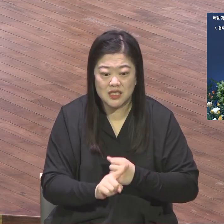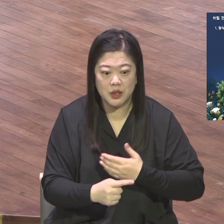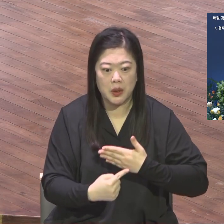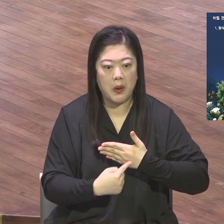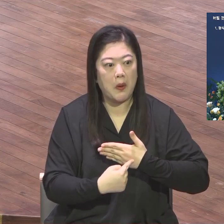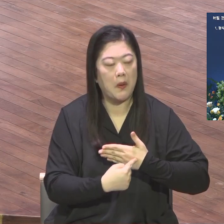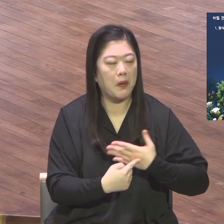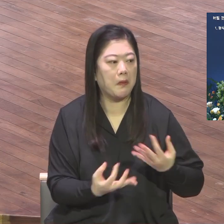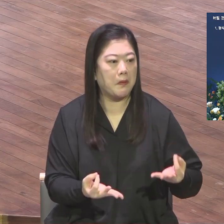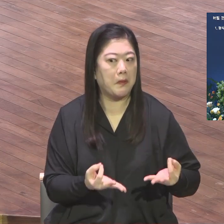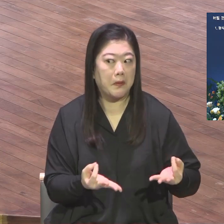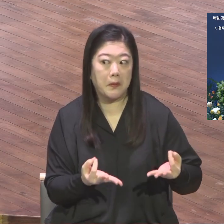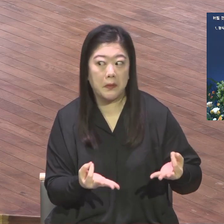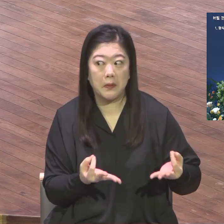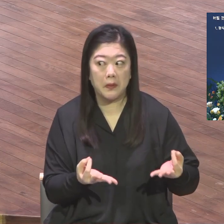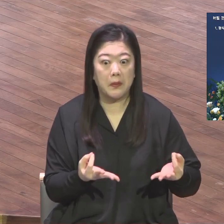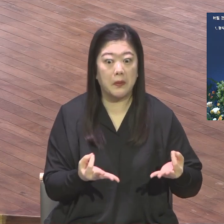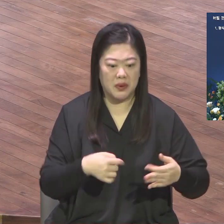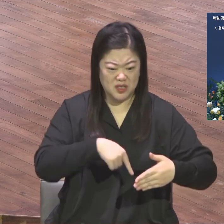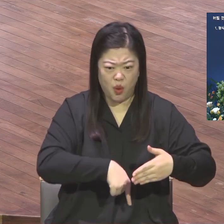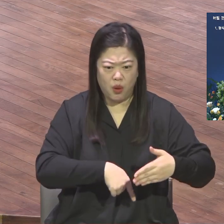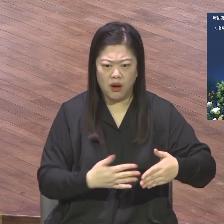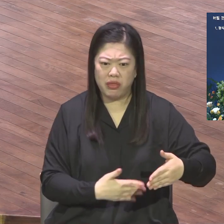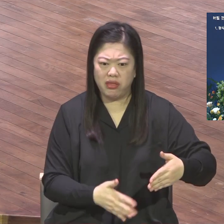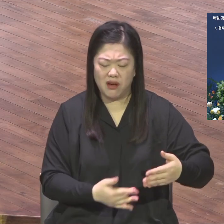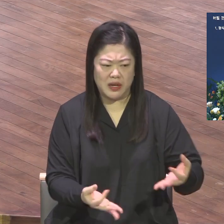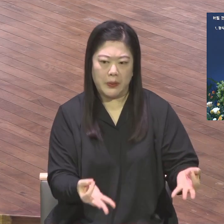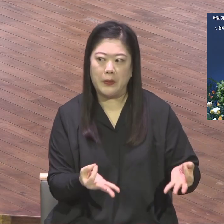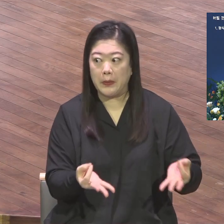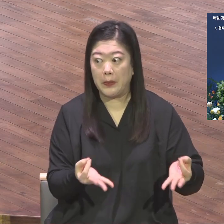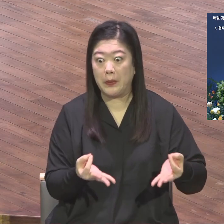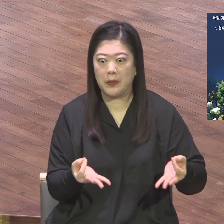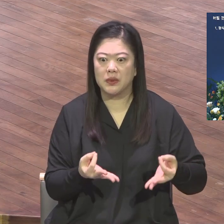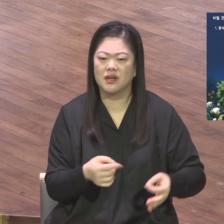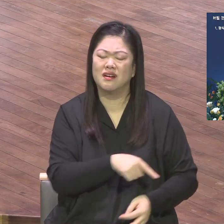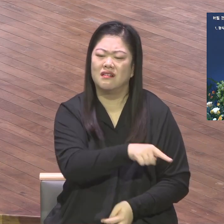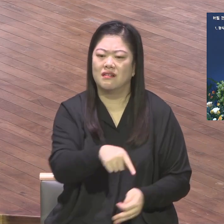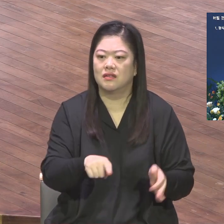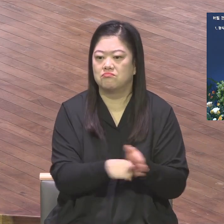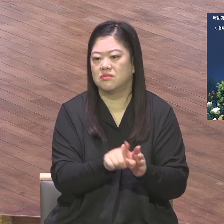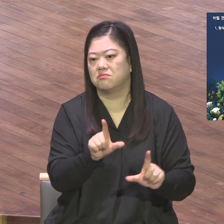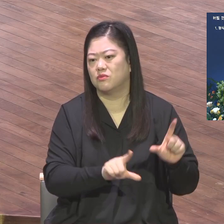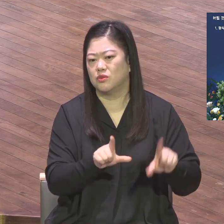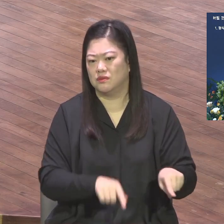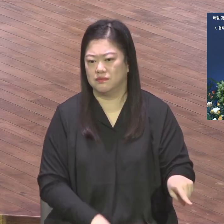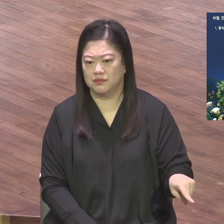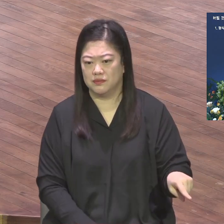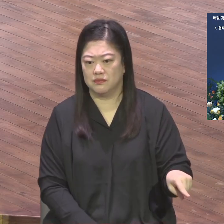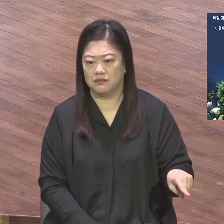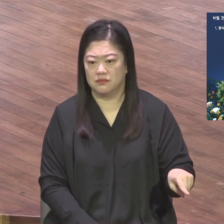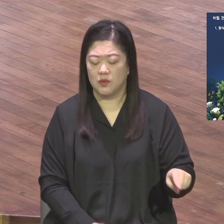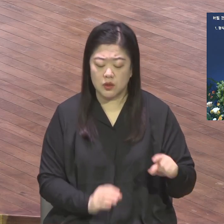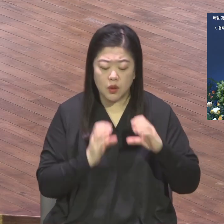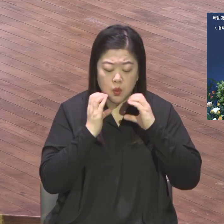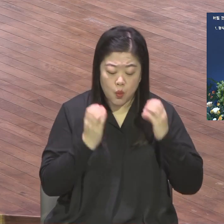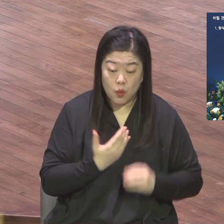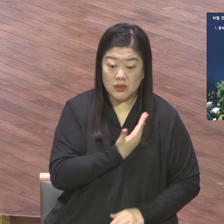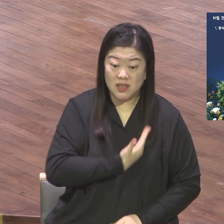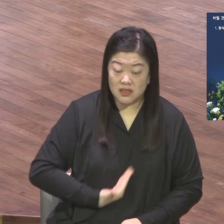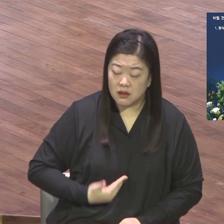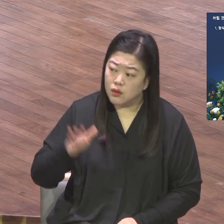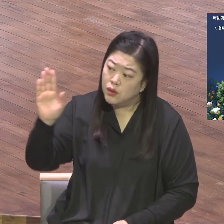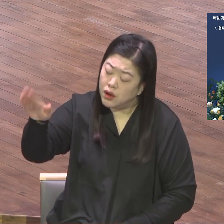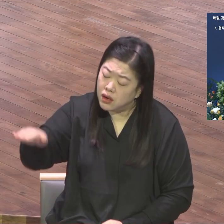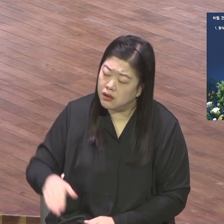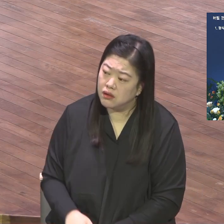바리새인들이 찾아와서 왜 세리와 죄인들과 함께